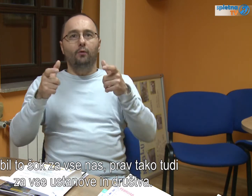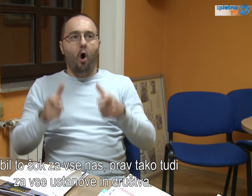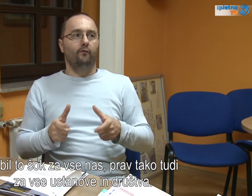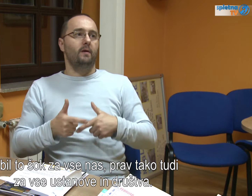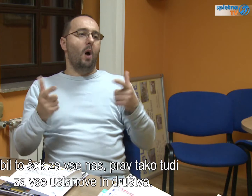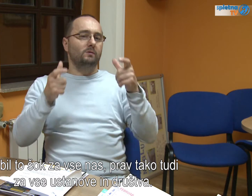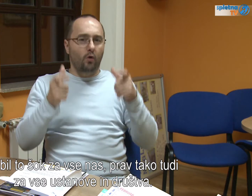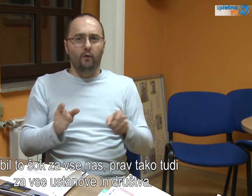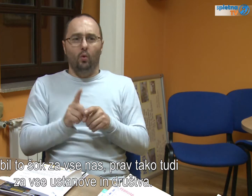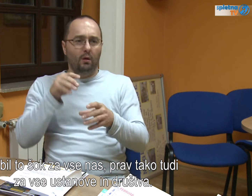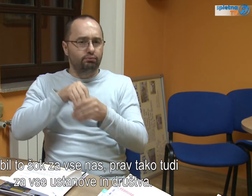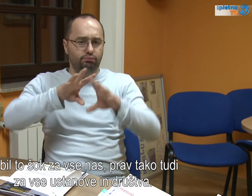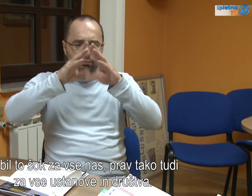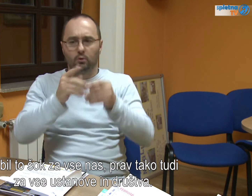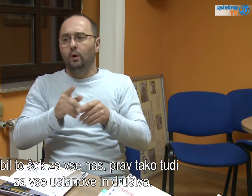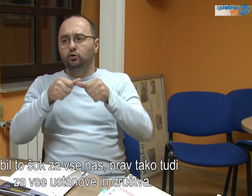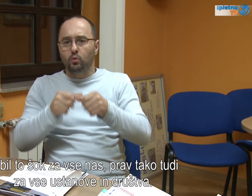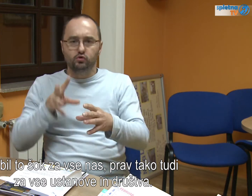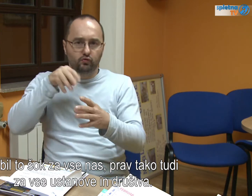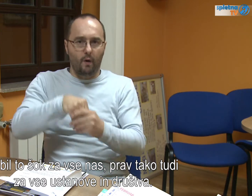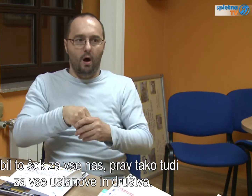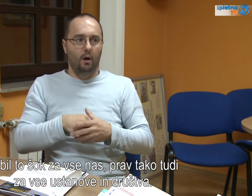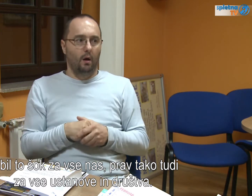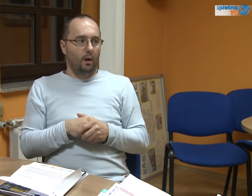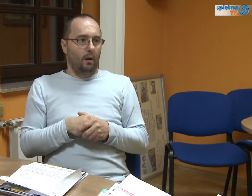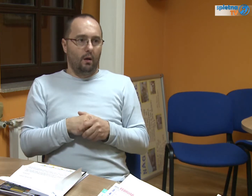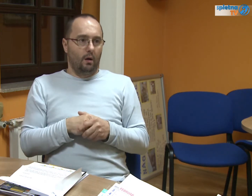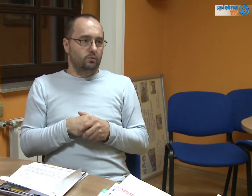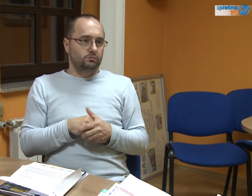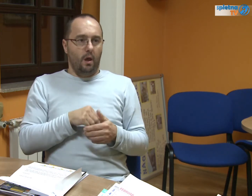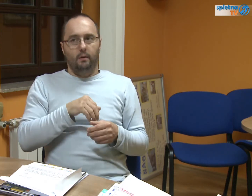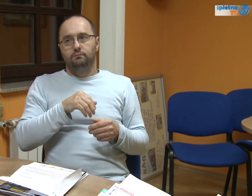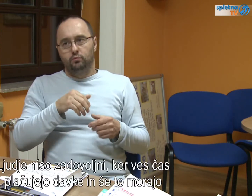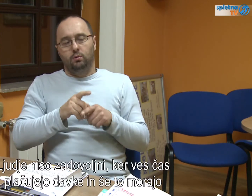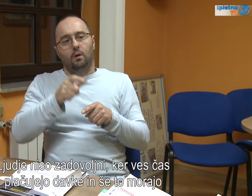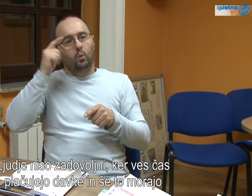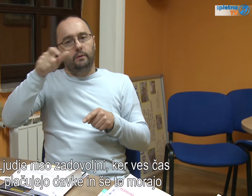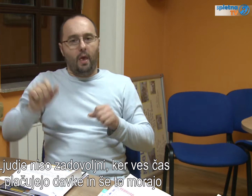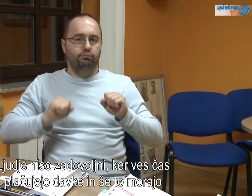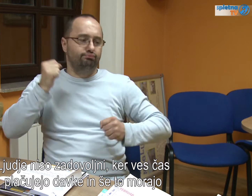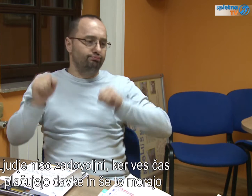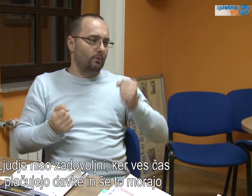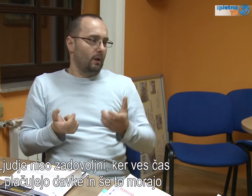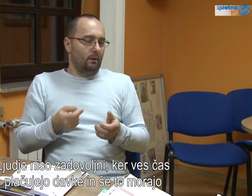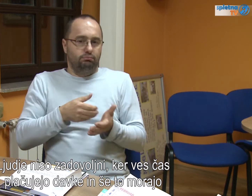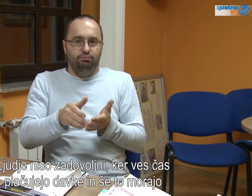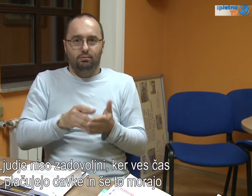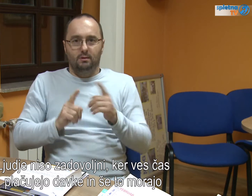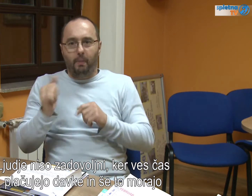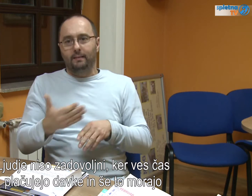denar, veljalo denar, tu je to tla. Tu je 5